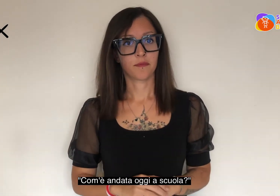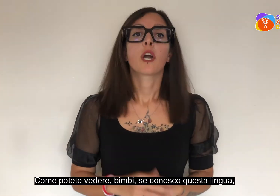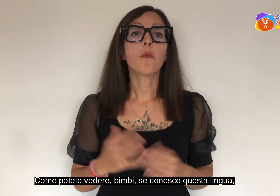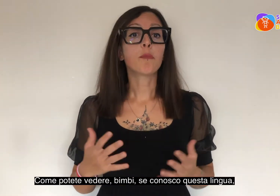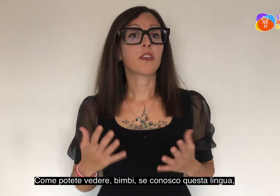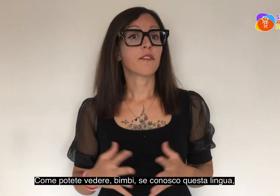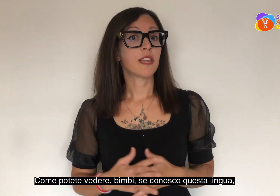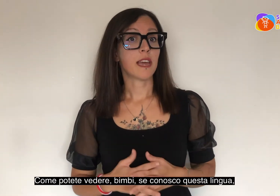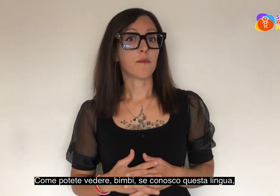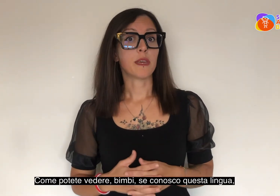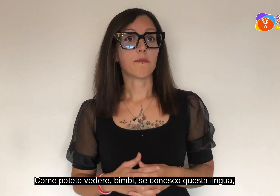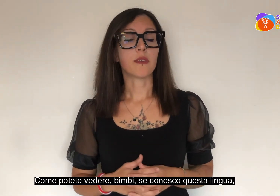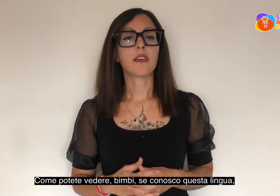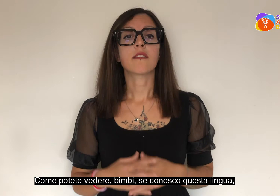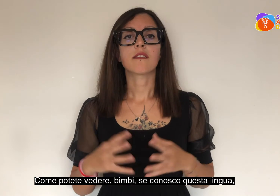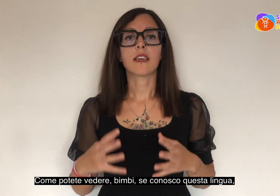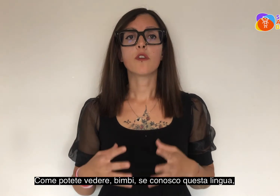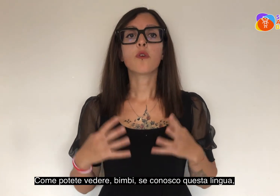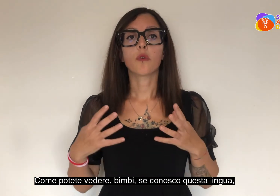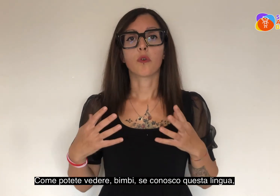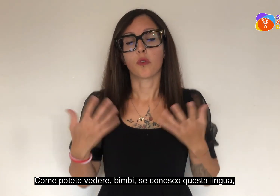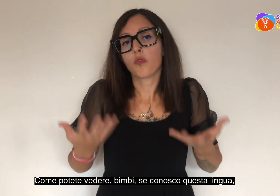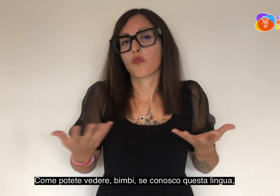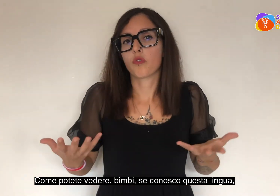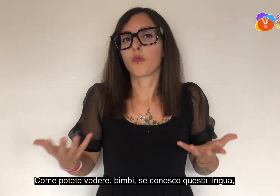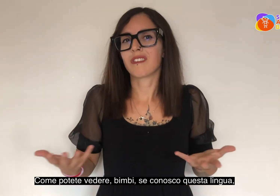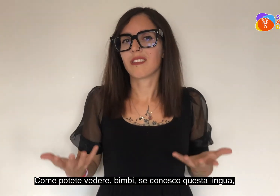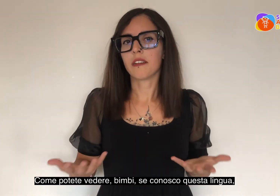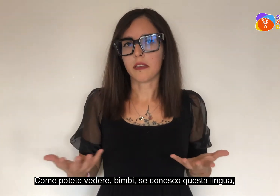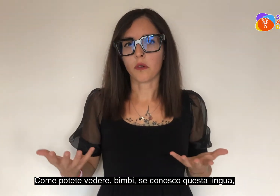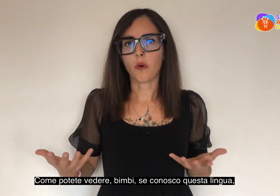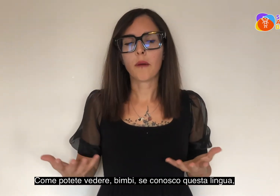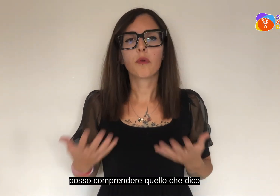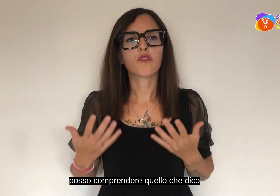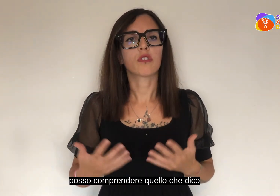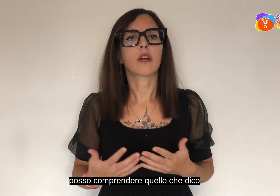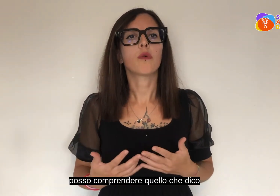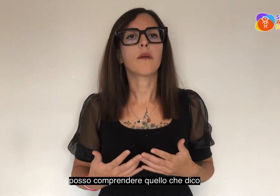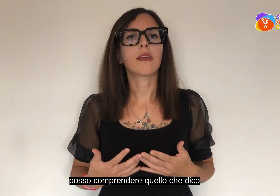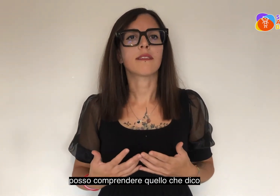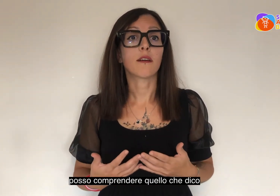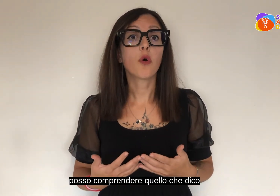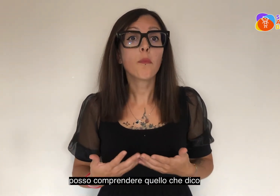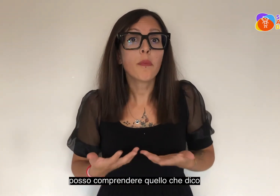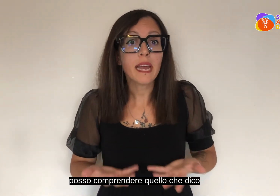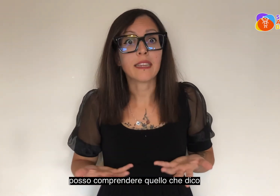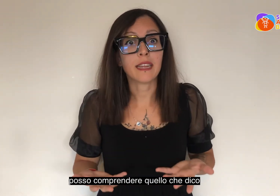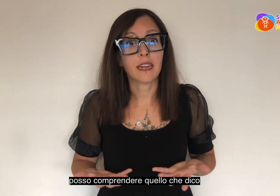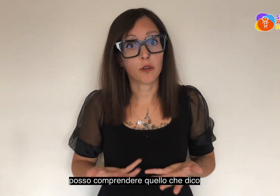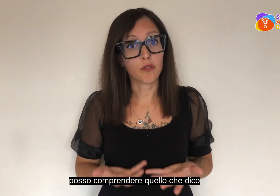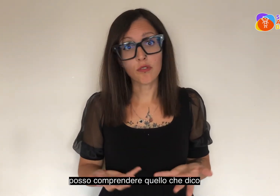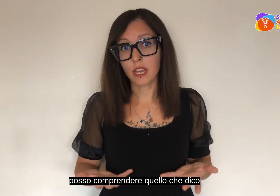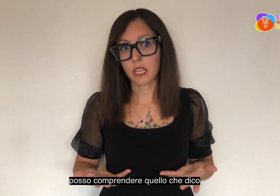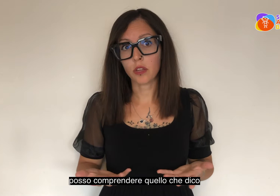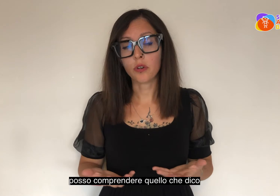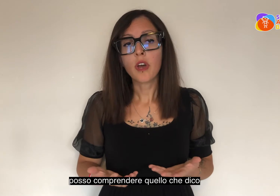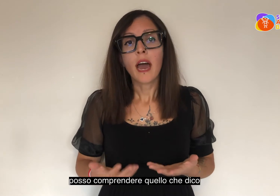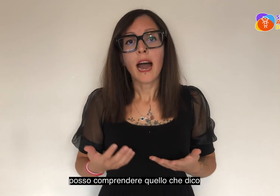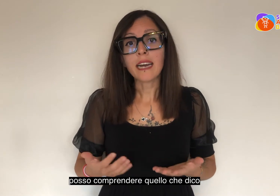Come potete vedere, bimbi, se io conosco questa lingua posso tranquillamente comprendere cosa ho detto anche